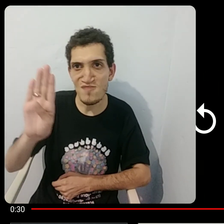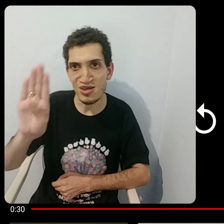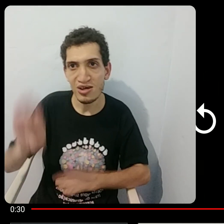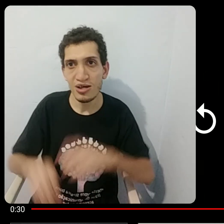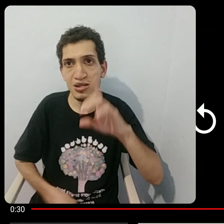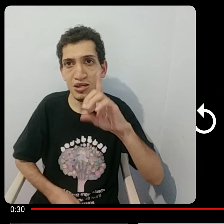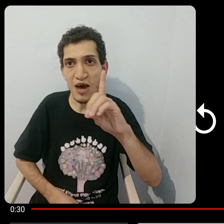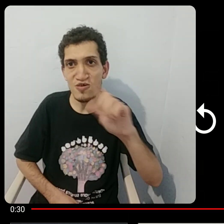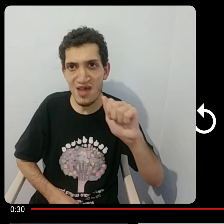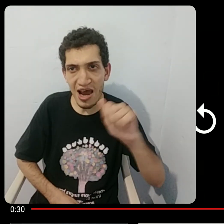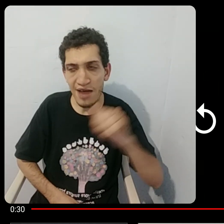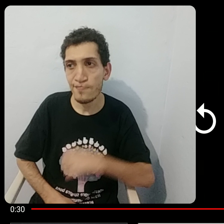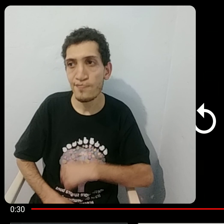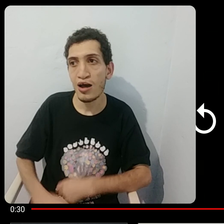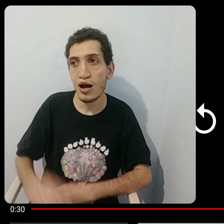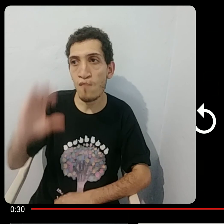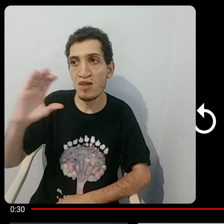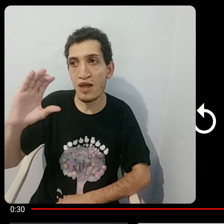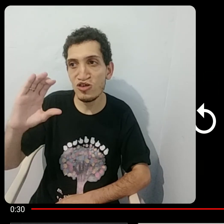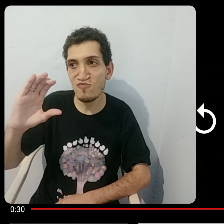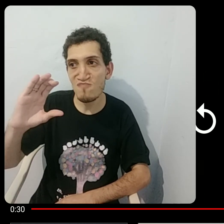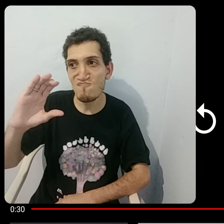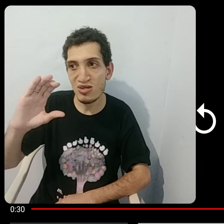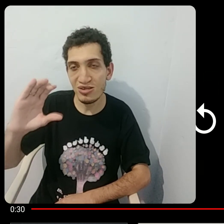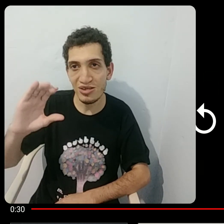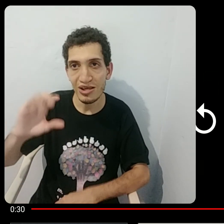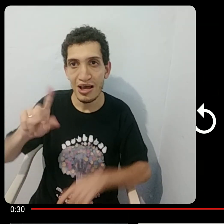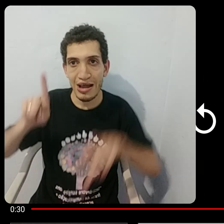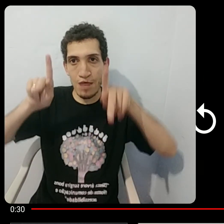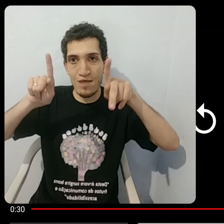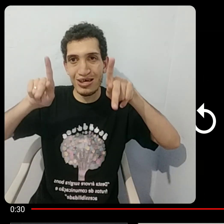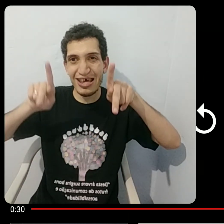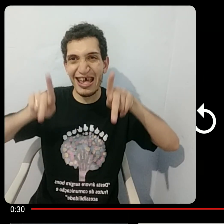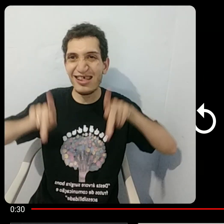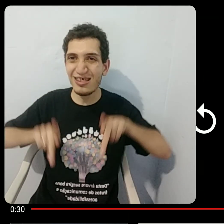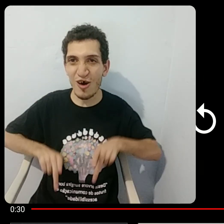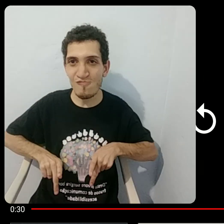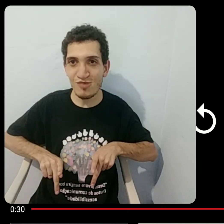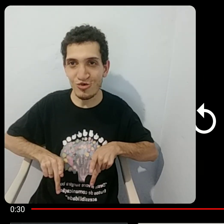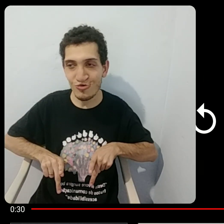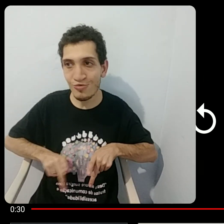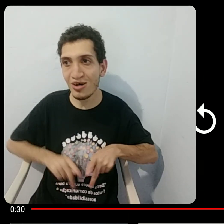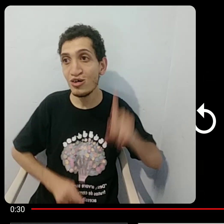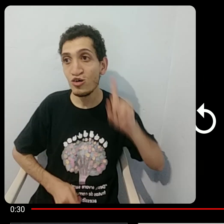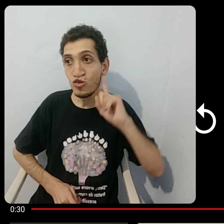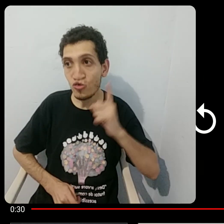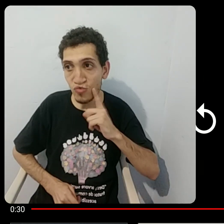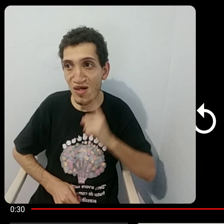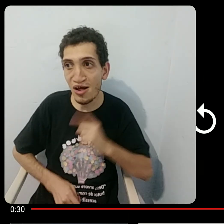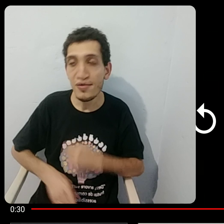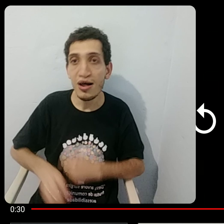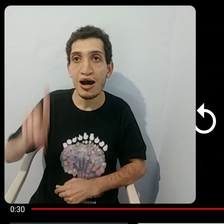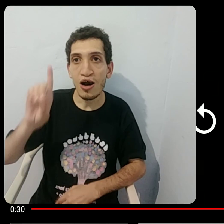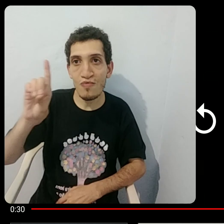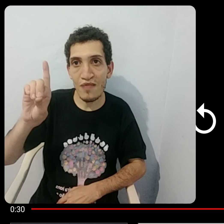B, sinal de DA. Alternativa C, ele tem esse sinal de pessoa surda.